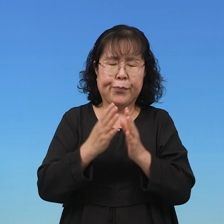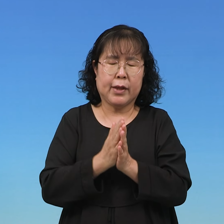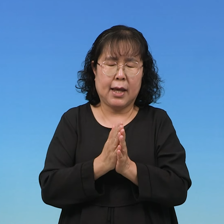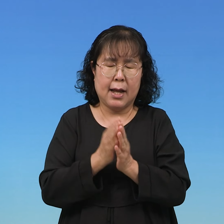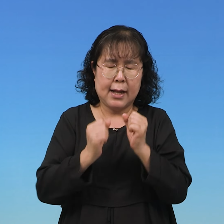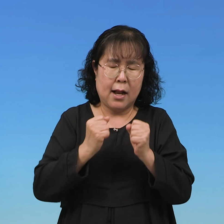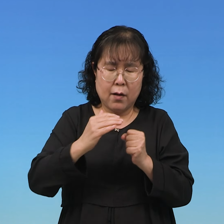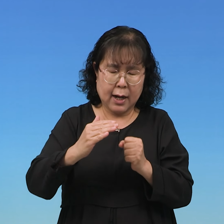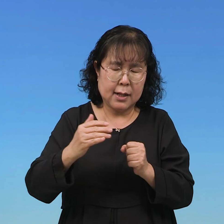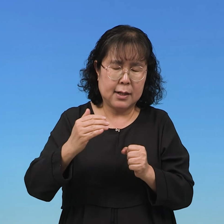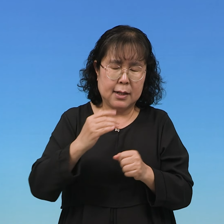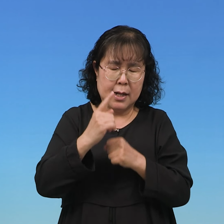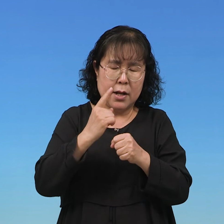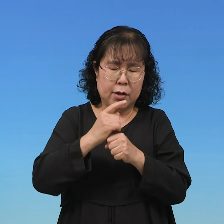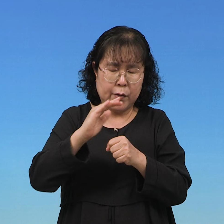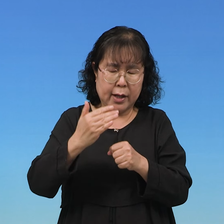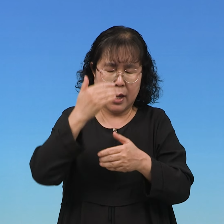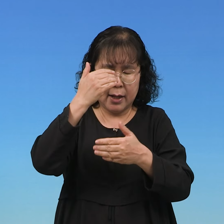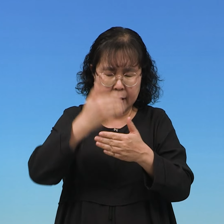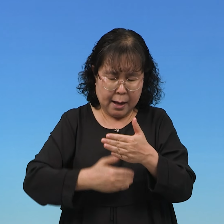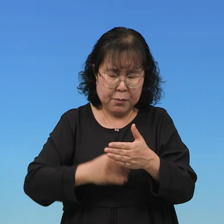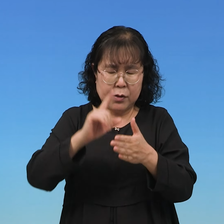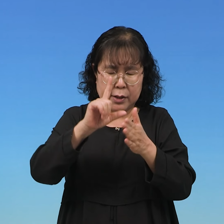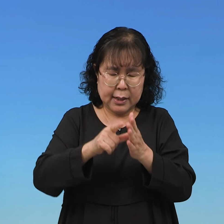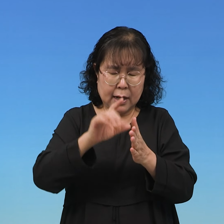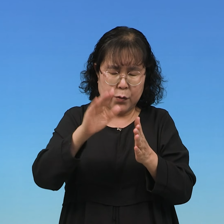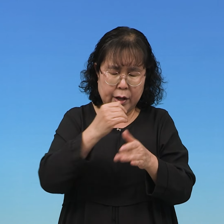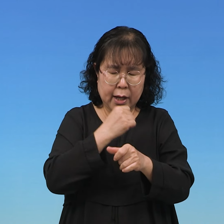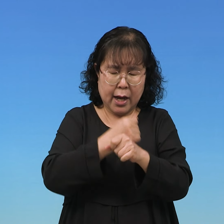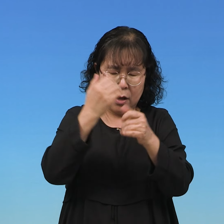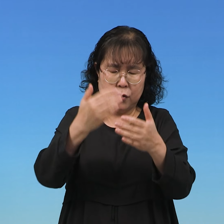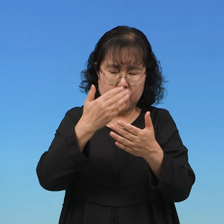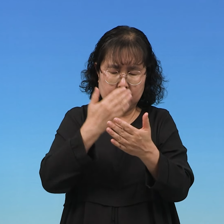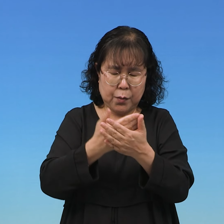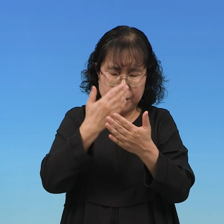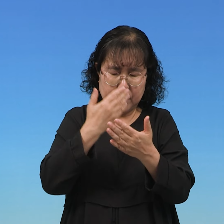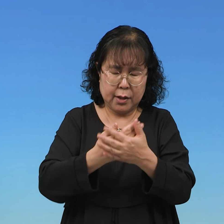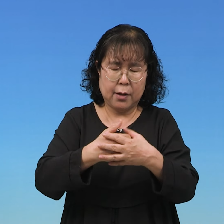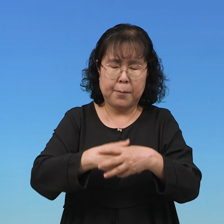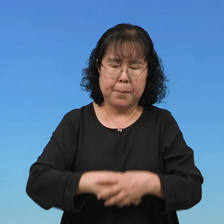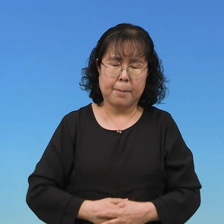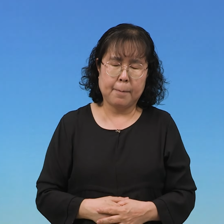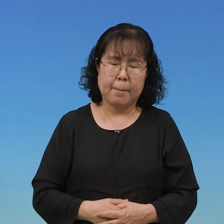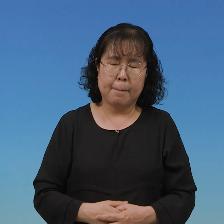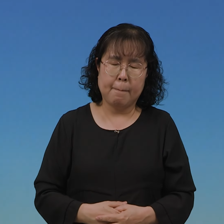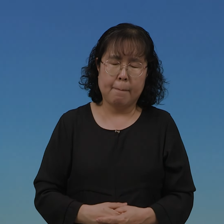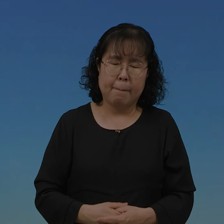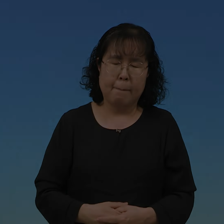되도록 잘 준비하는 남은 시간들 되게 하여 주시옵소서.